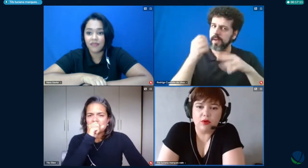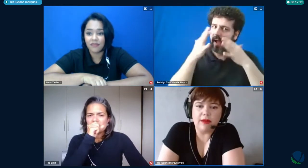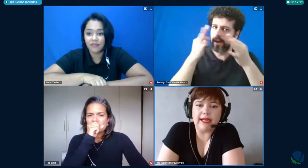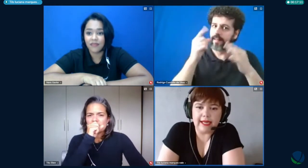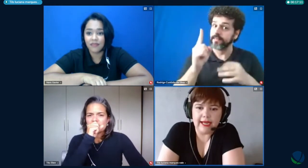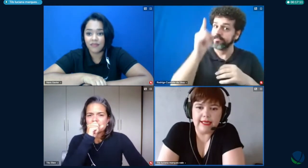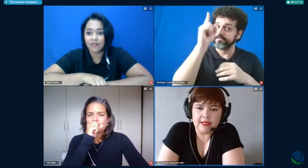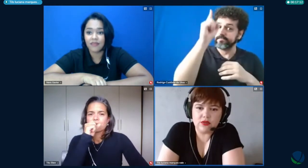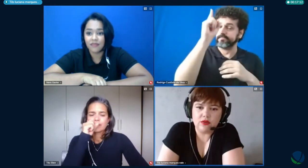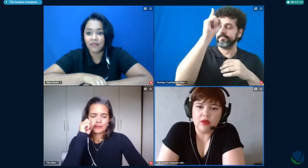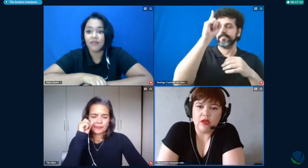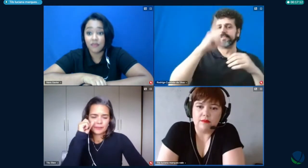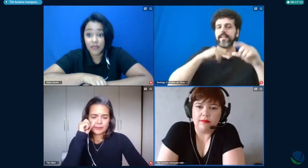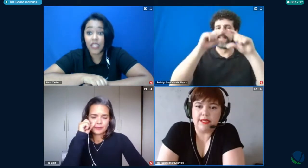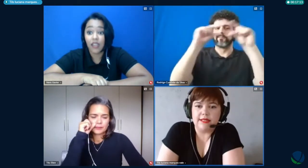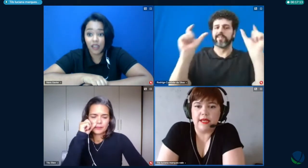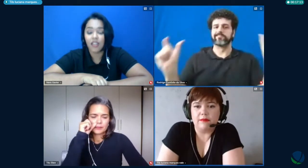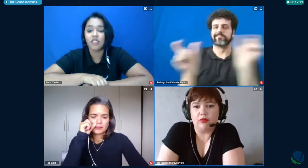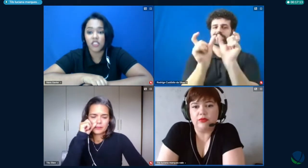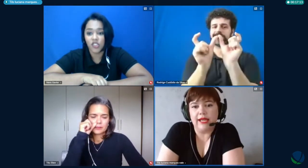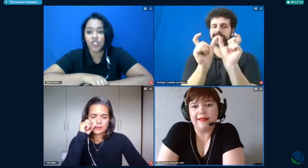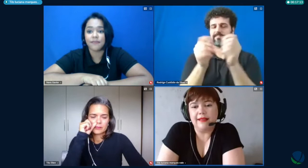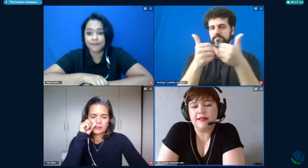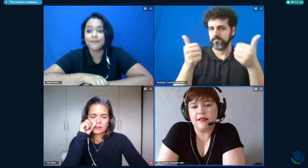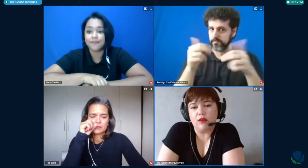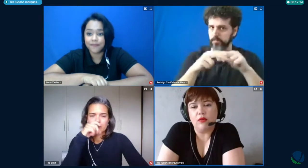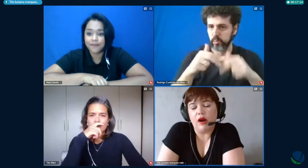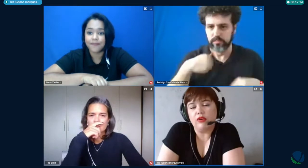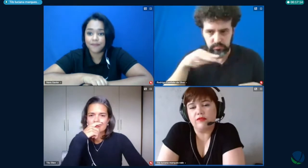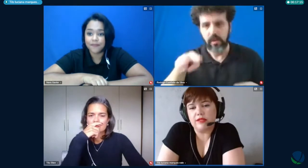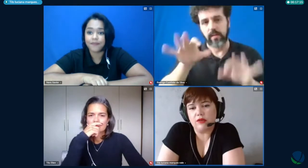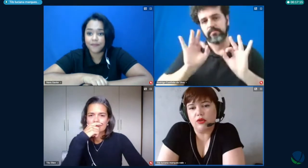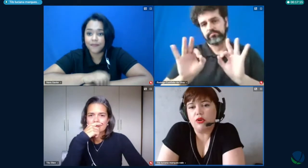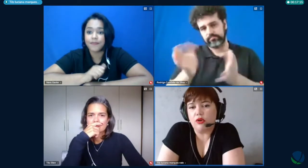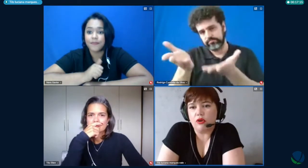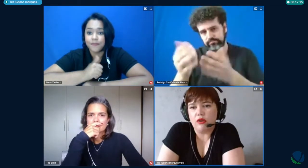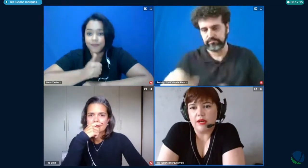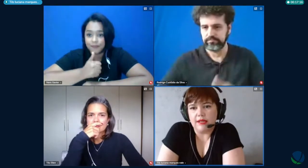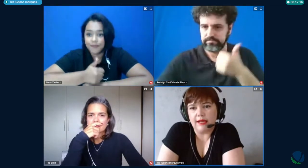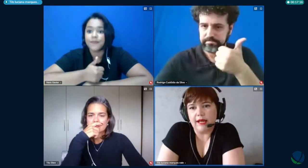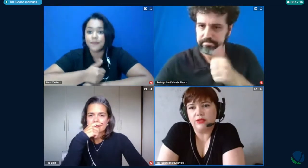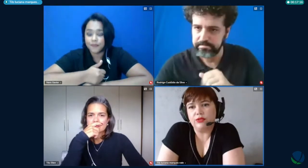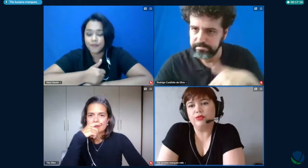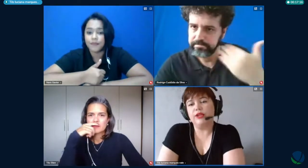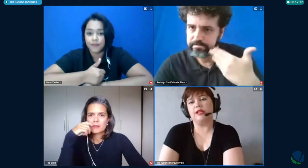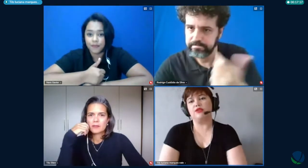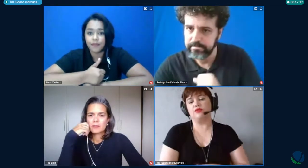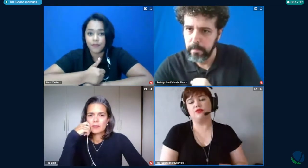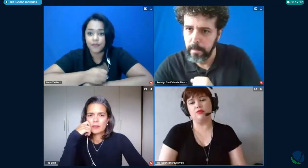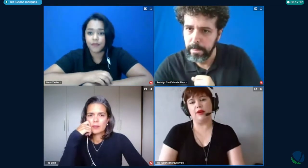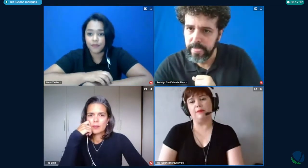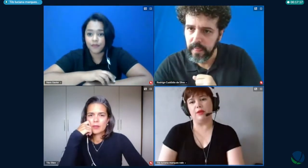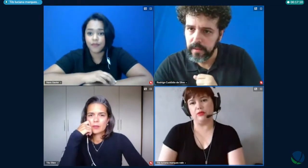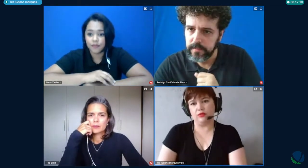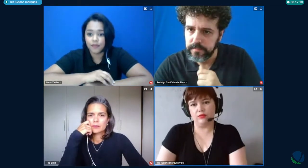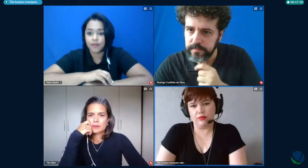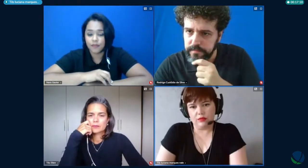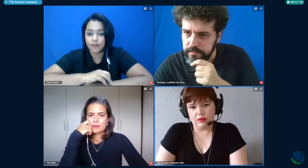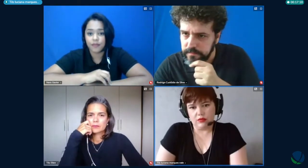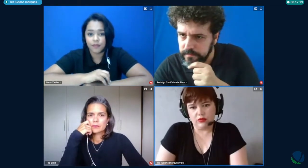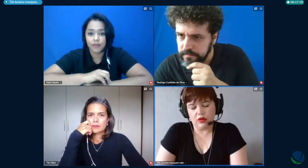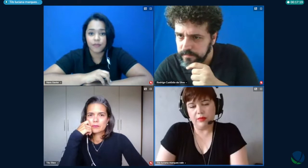sim, é bom marcar isso, mas é bom ter atenção ao que você colocou lá no início do seu